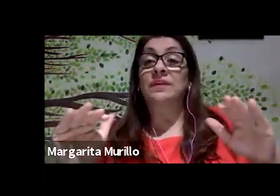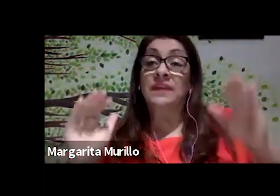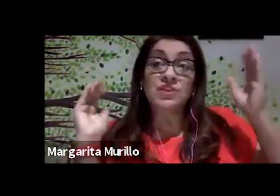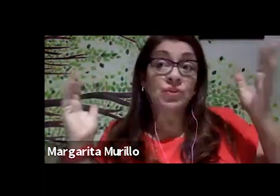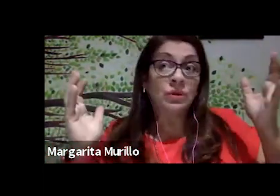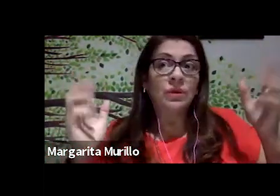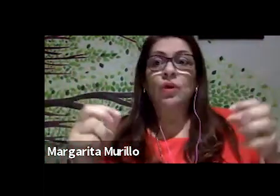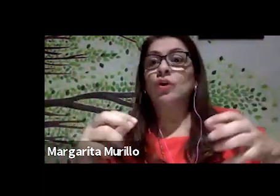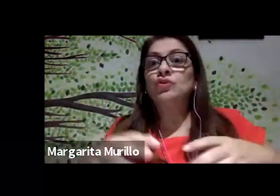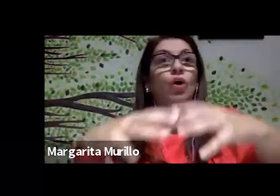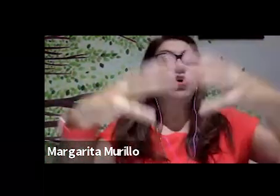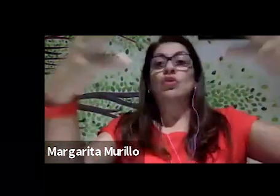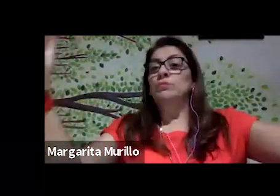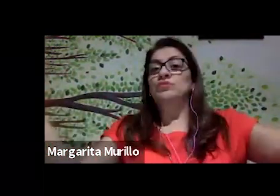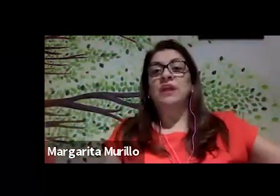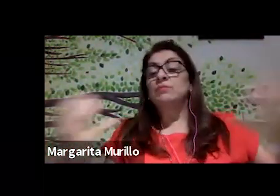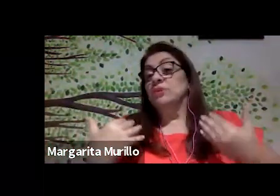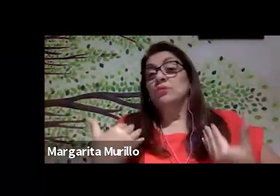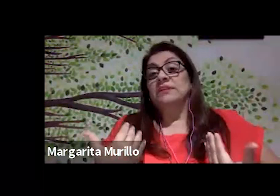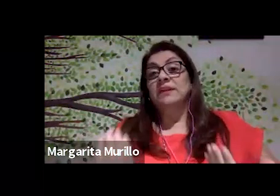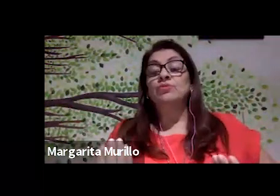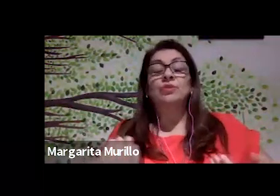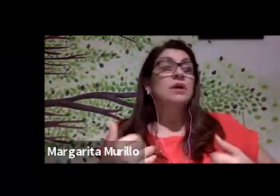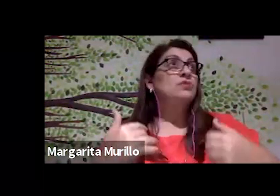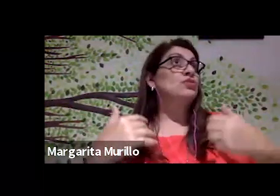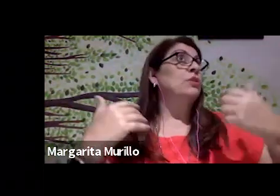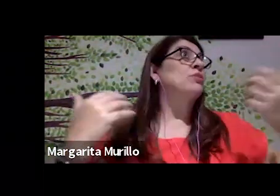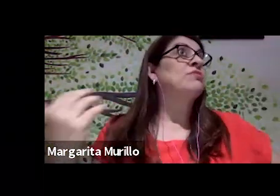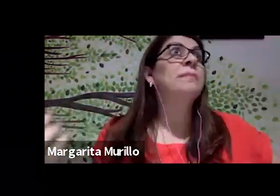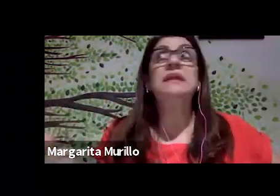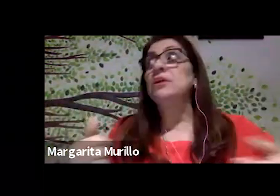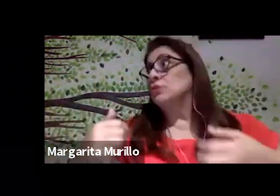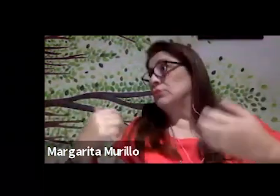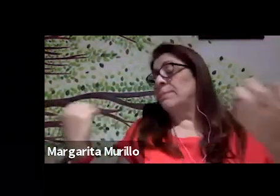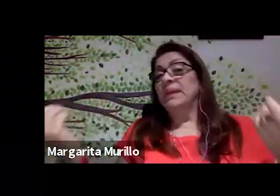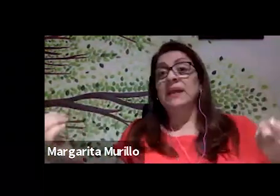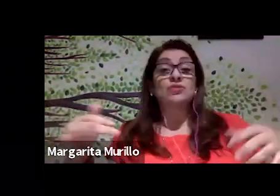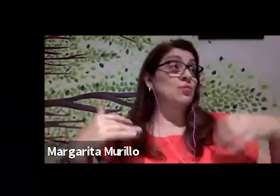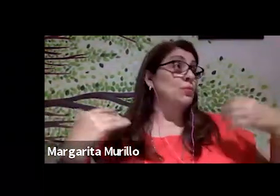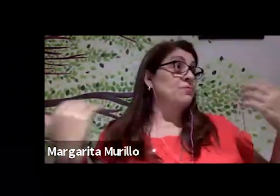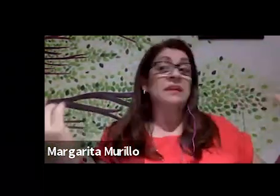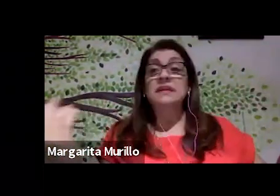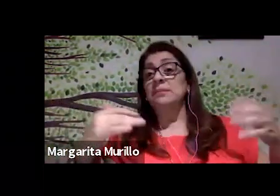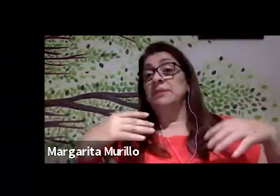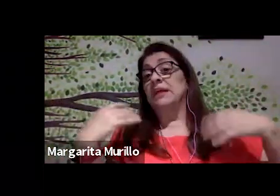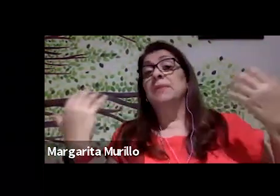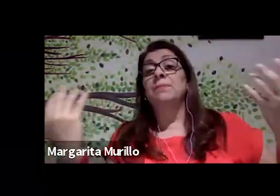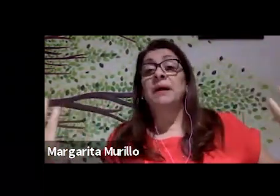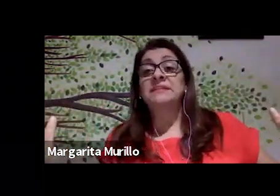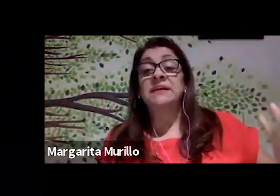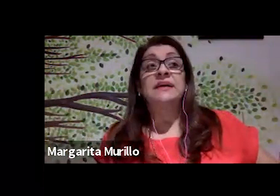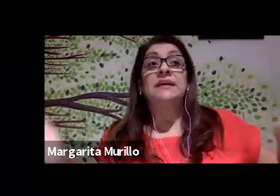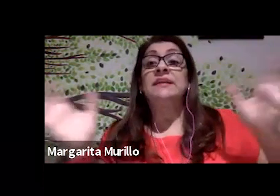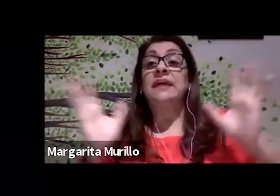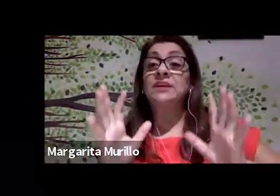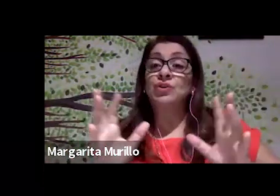se dé cuenta de hecho todo lo que mostramos es lo que tenemos yo tengo una familia Yo tengo una pareja Yo soy muy feliz a mí nada